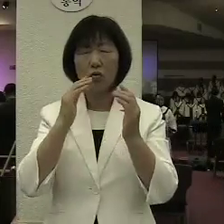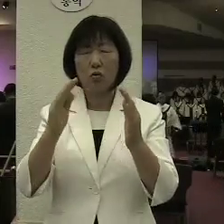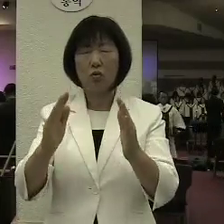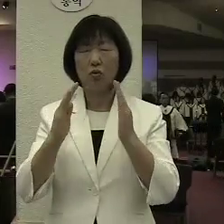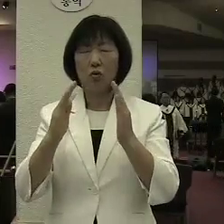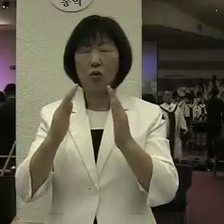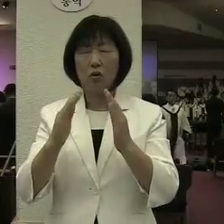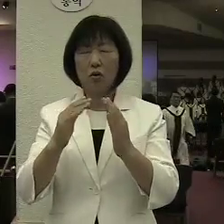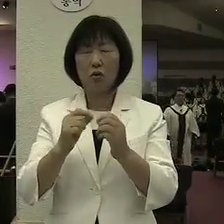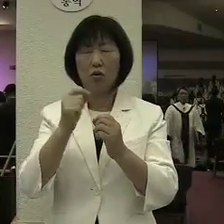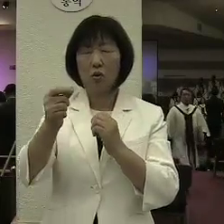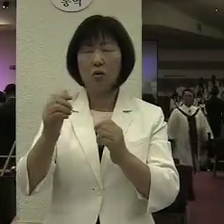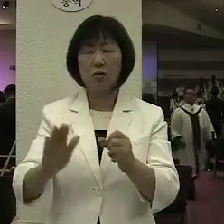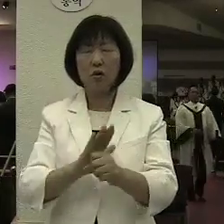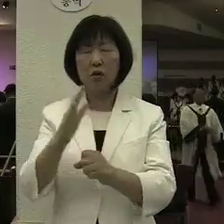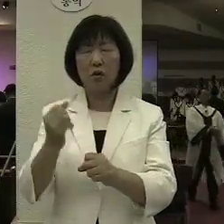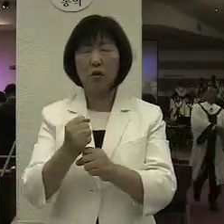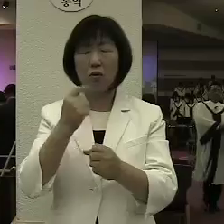십자가에서